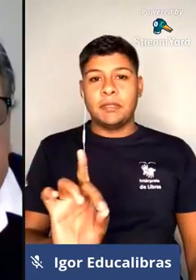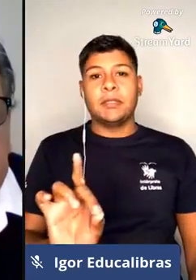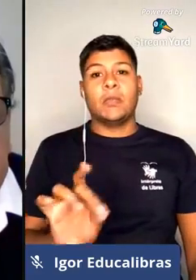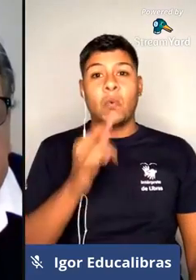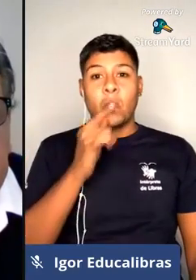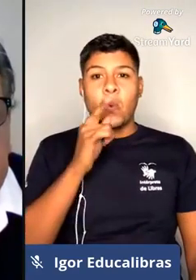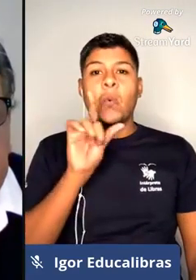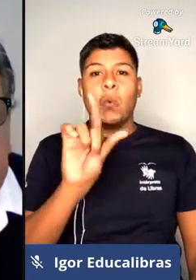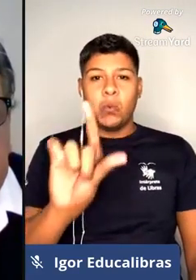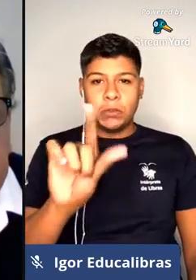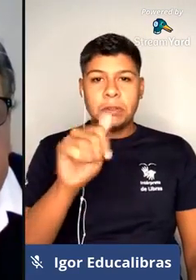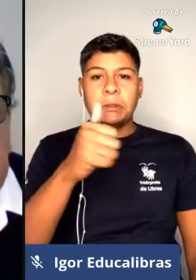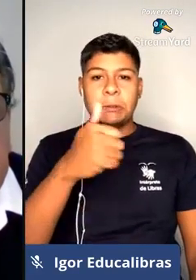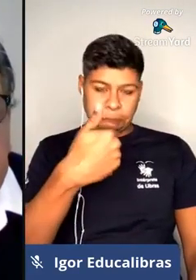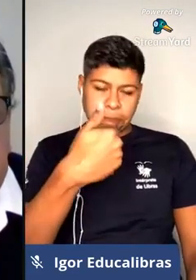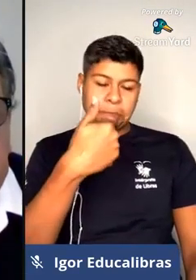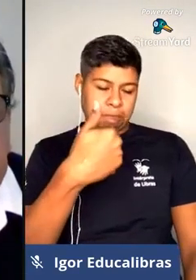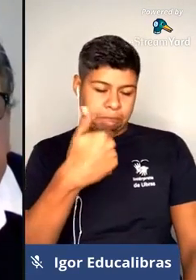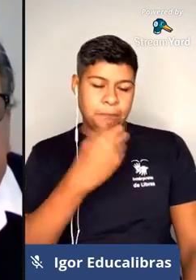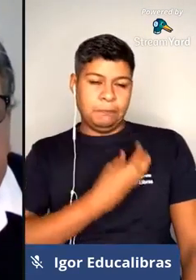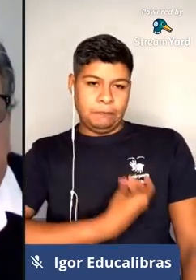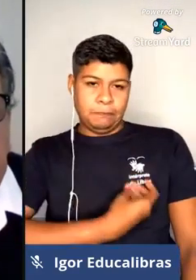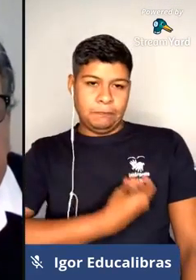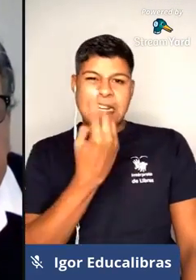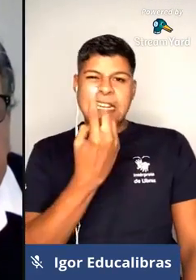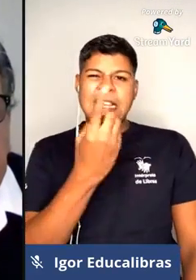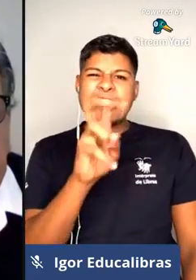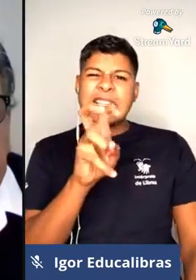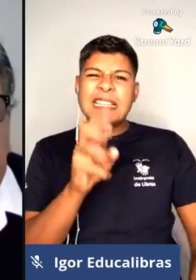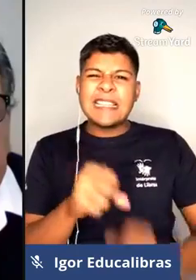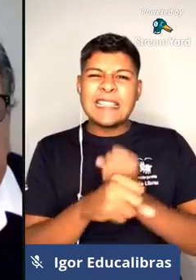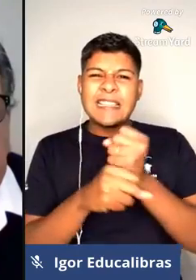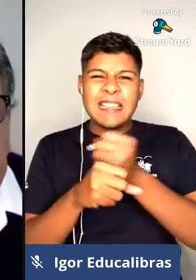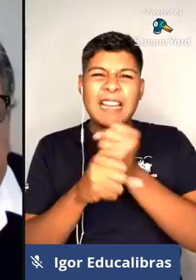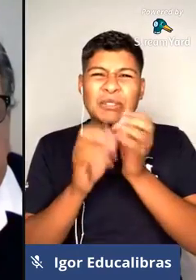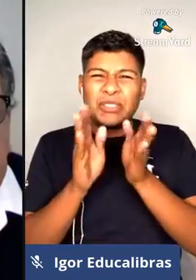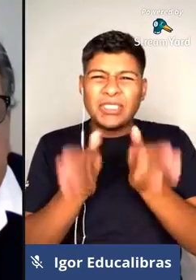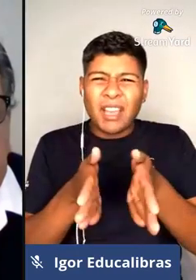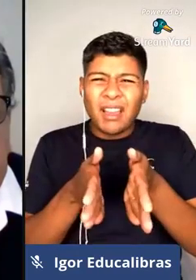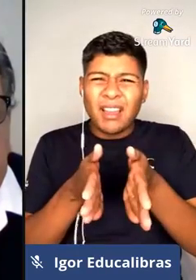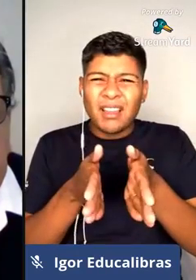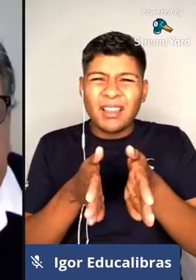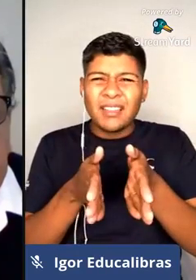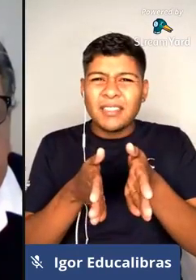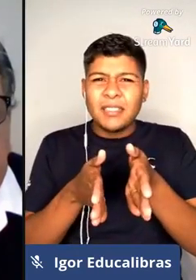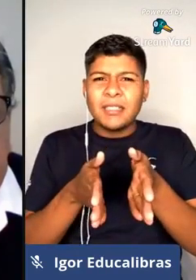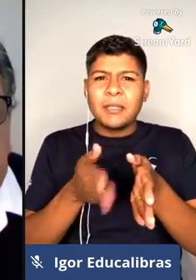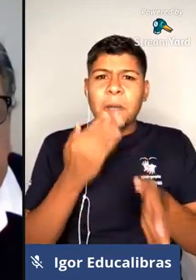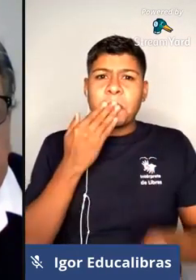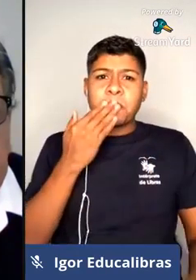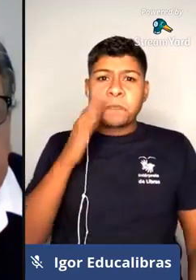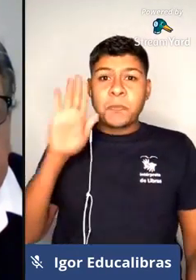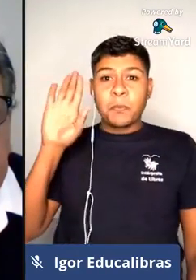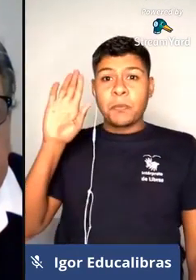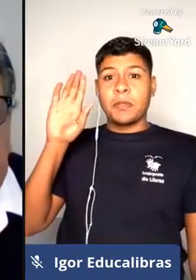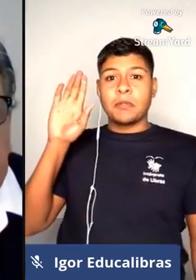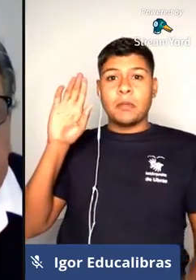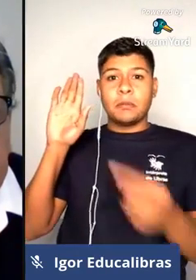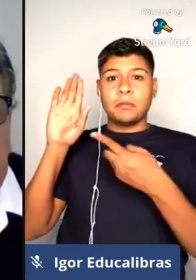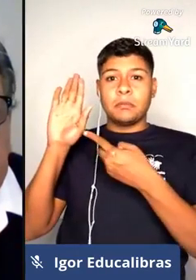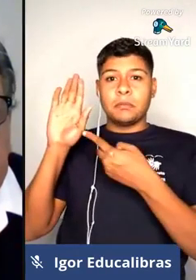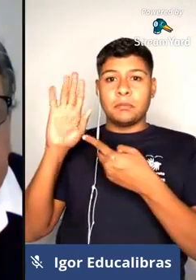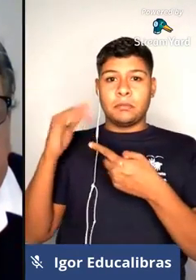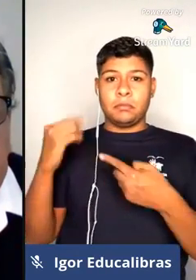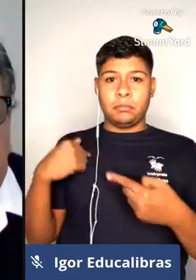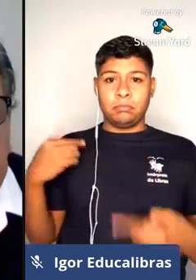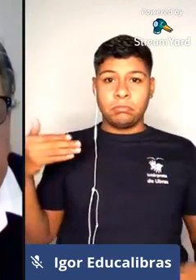conseguiu um pleito aí de 15 anos, ou sei lá quanto tempo, né? Promessas. A gente veio aqui,